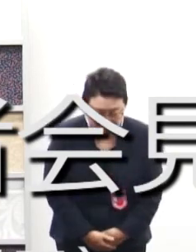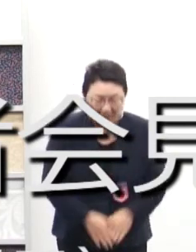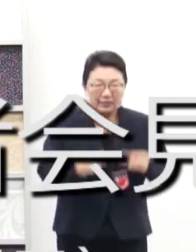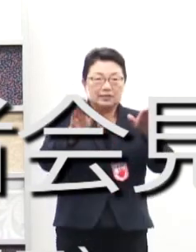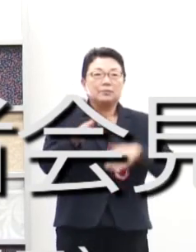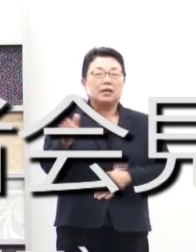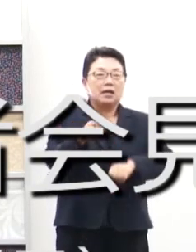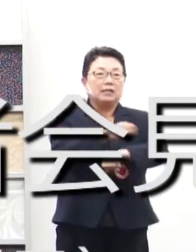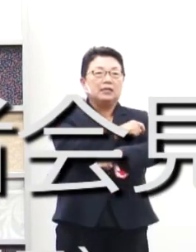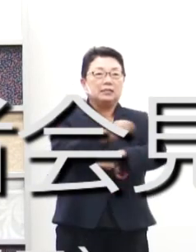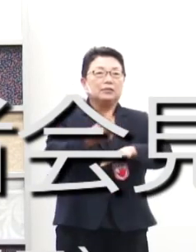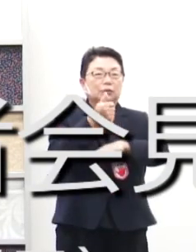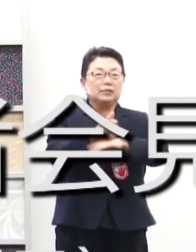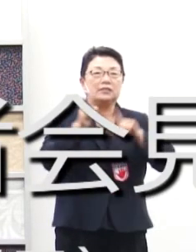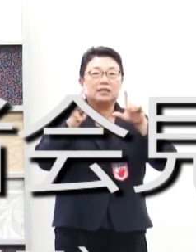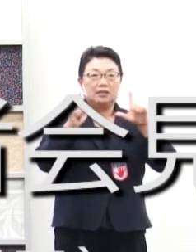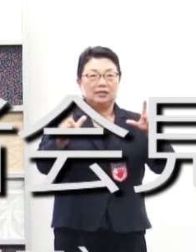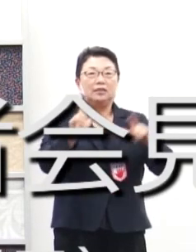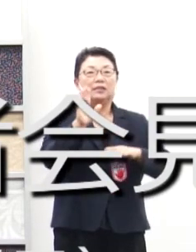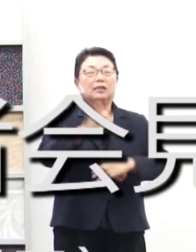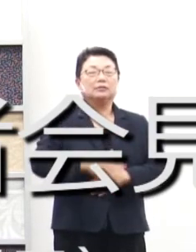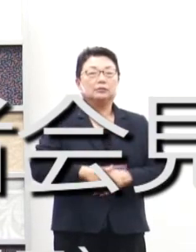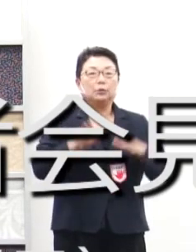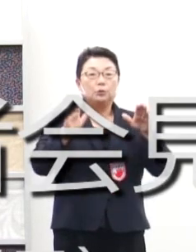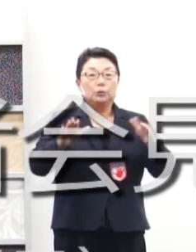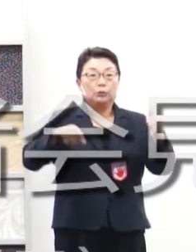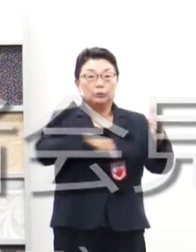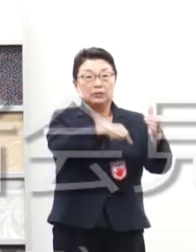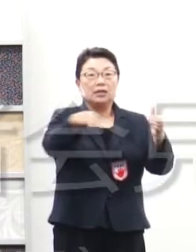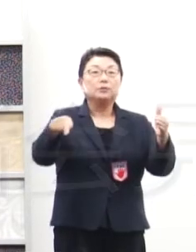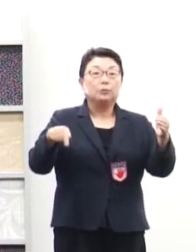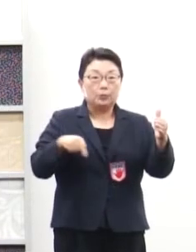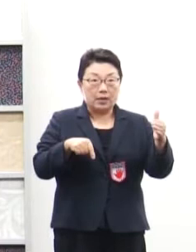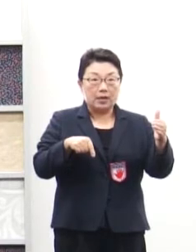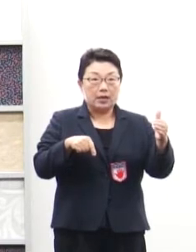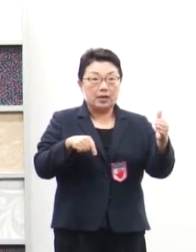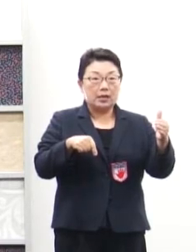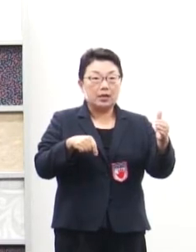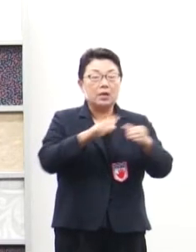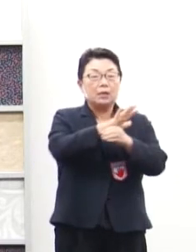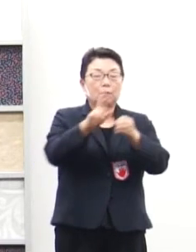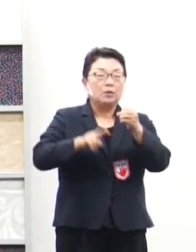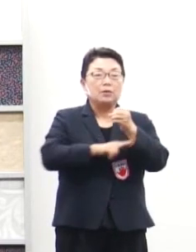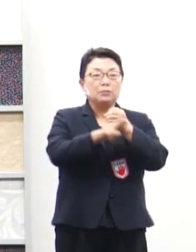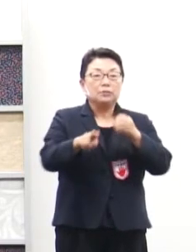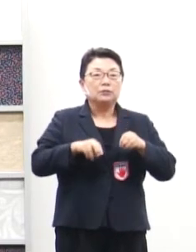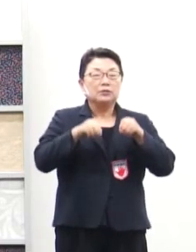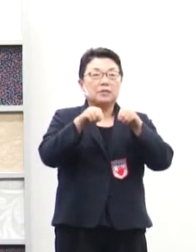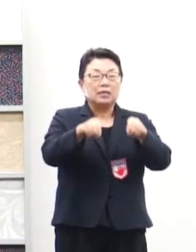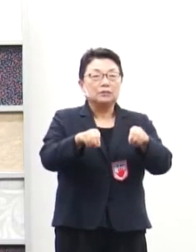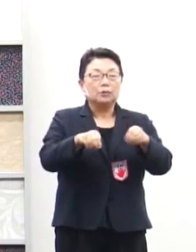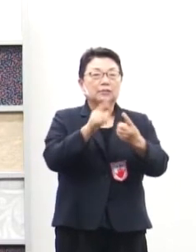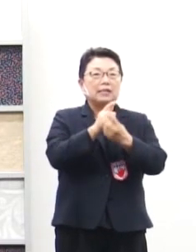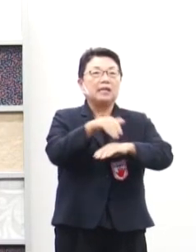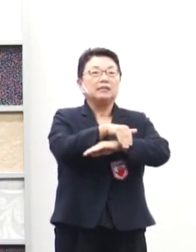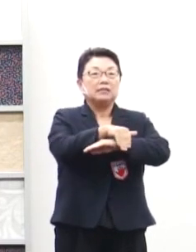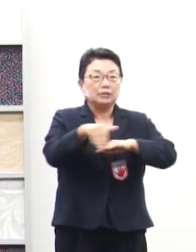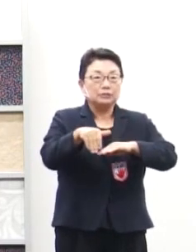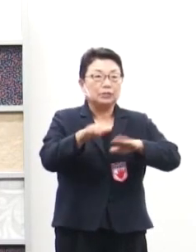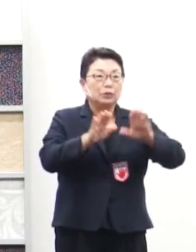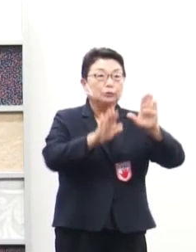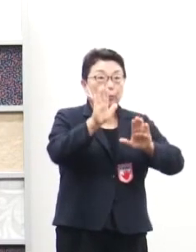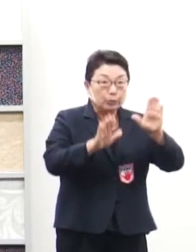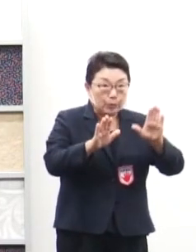ただいまから臨時の知事会見を行います。本日の発表内容につきましては、新型コロナウイルス感染症対策としまして、感染状